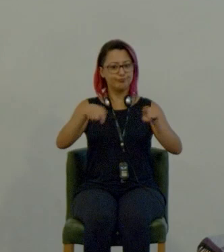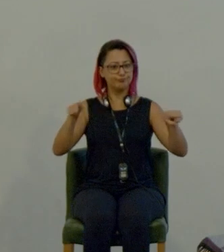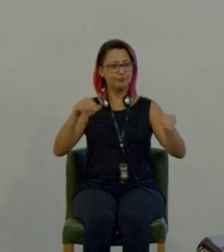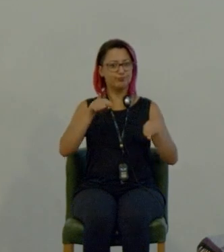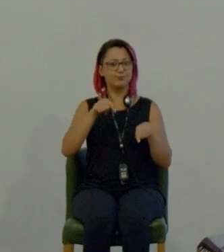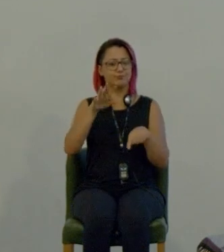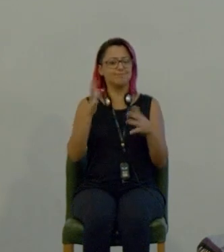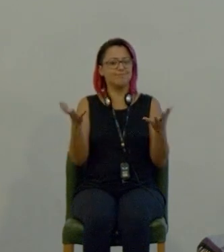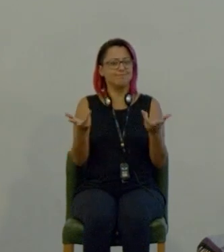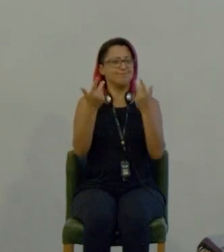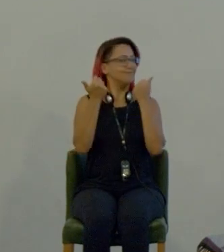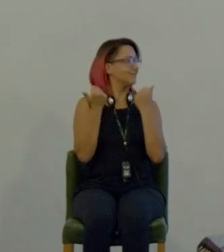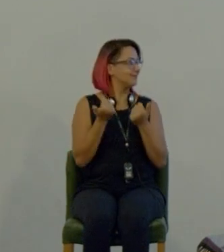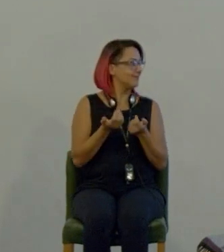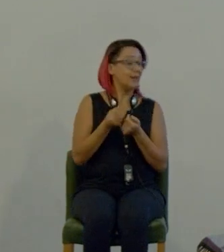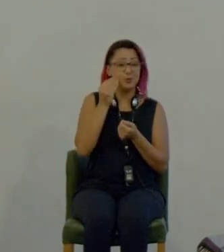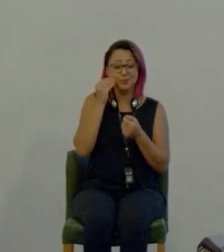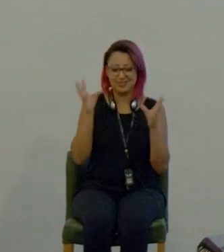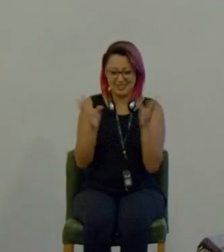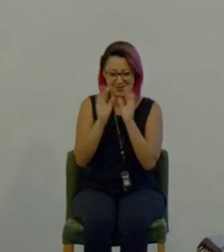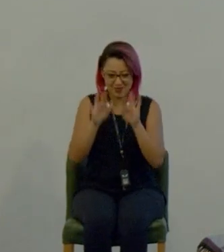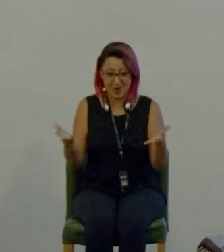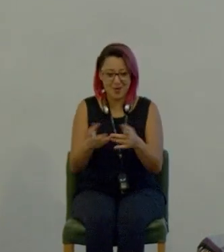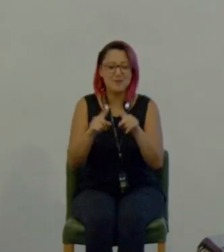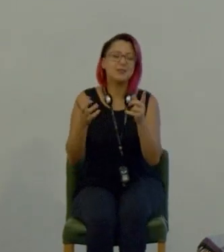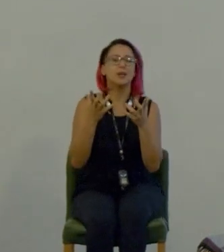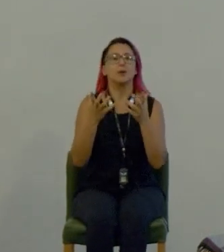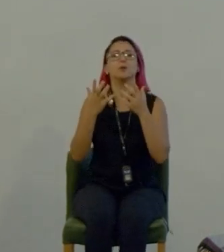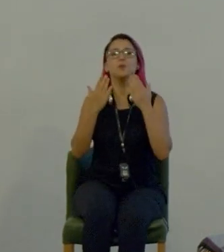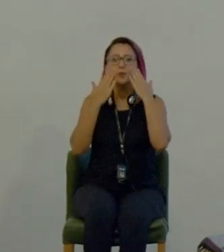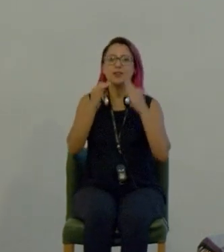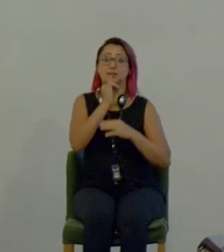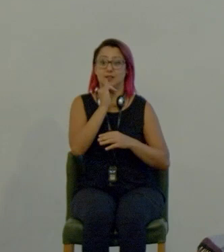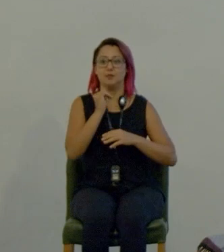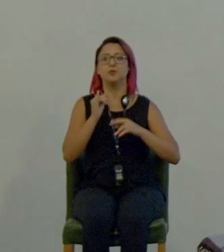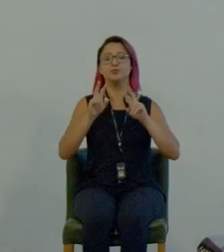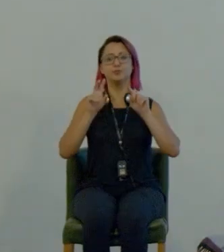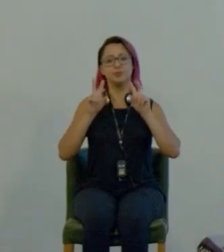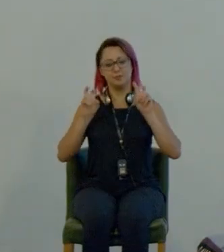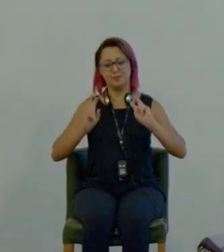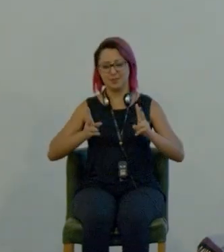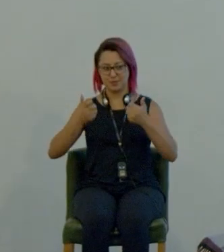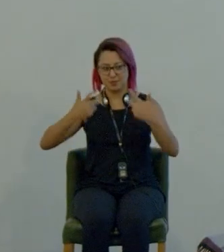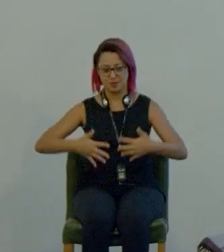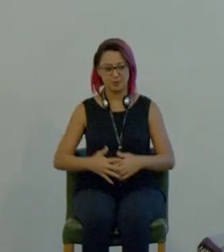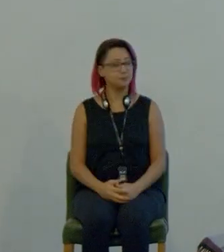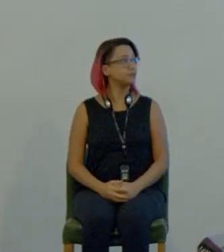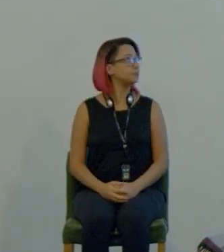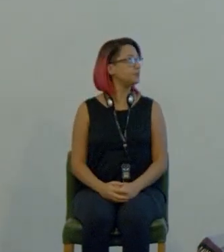também. E podia terminar aqui assim, mas vou tentar, né, trazer alguns exemplos sobre essa questão.